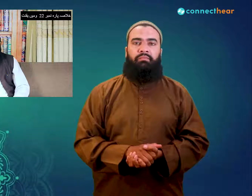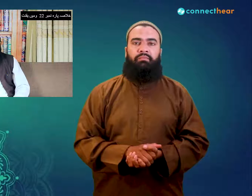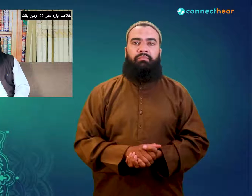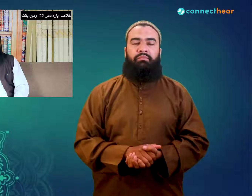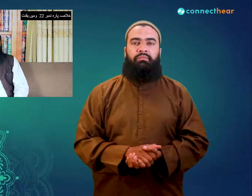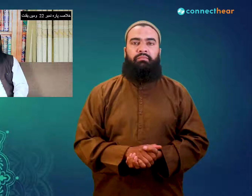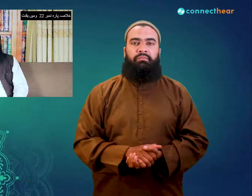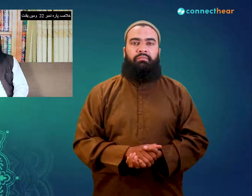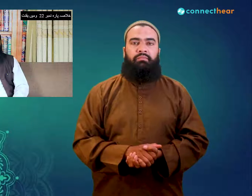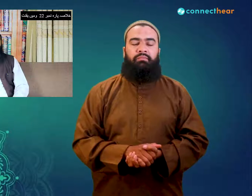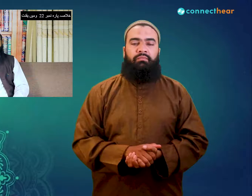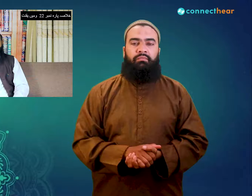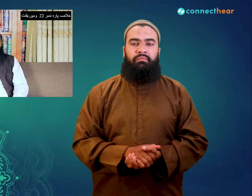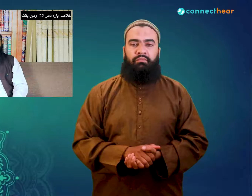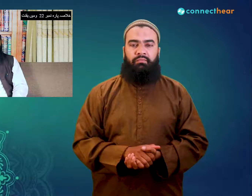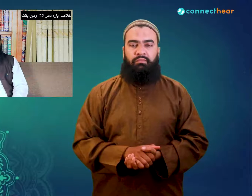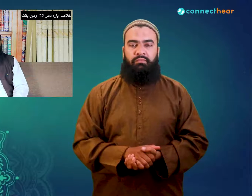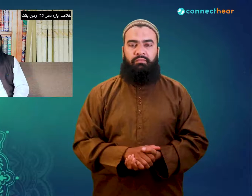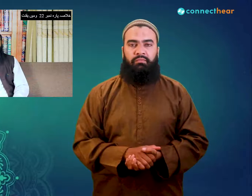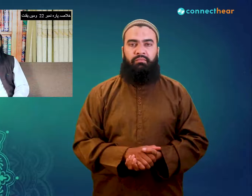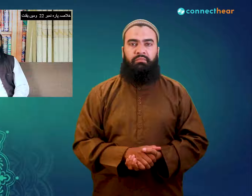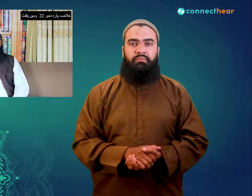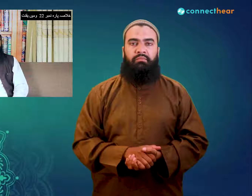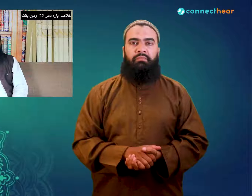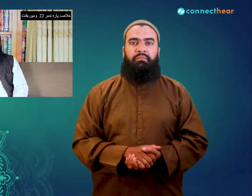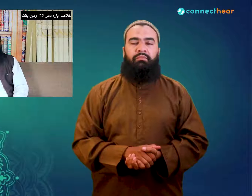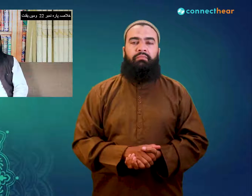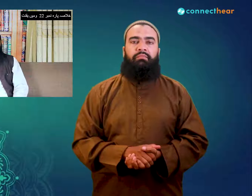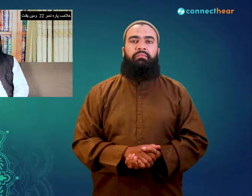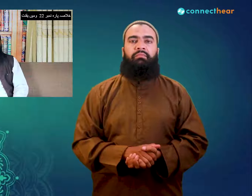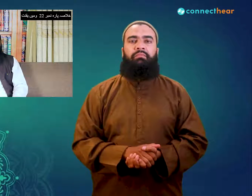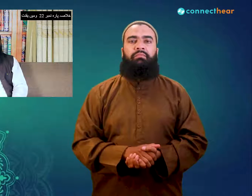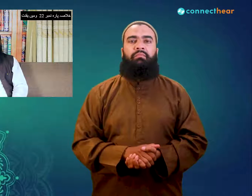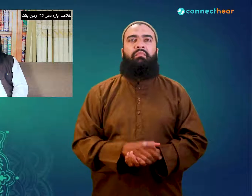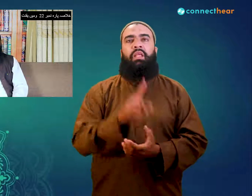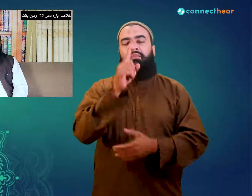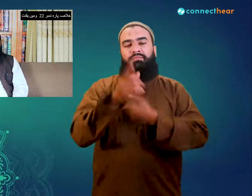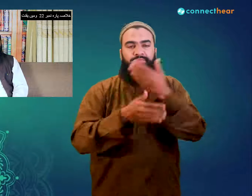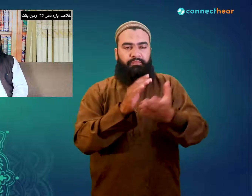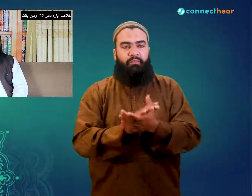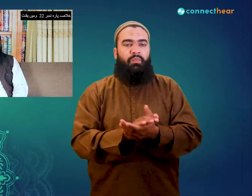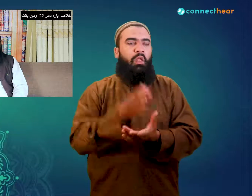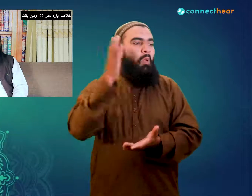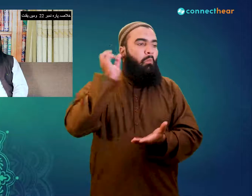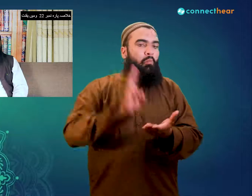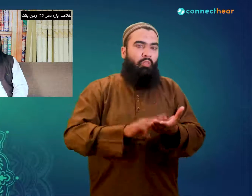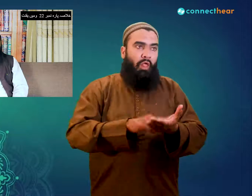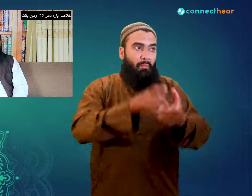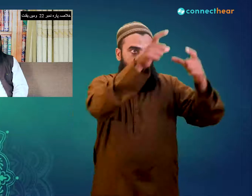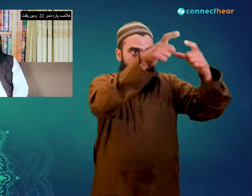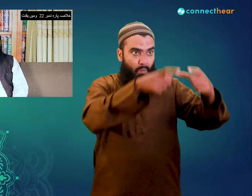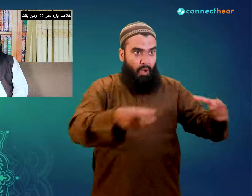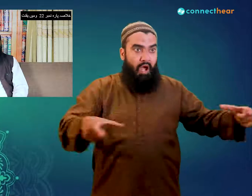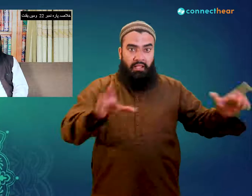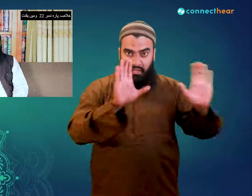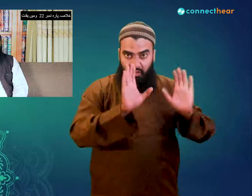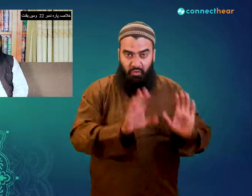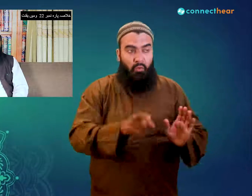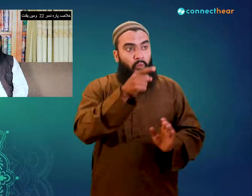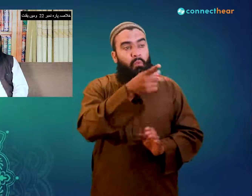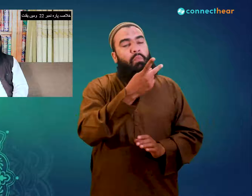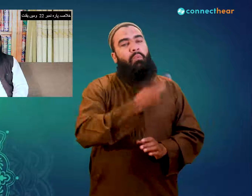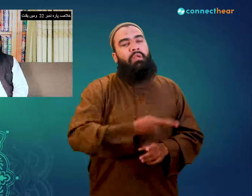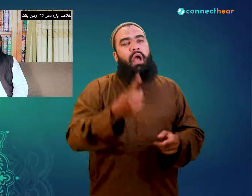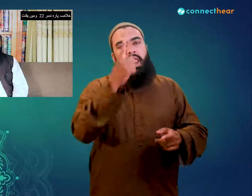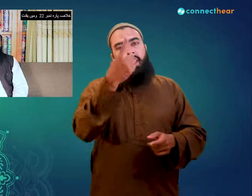41-42، یا ایہا الذین آمنوا اذکروا اللہ ذکرا کثیرا، اہل ایمان کو خطاب فرمایا جا رہا ہے کہ وہ اللہ کا ذکر